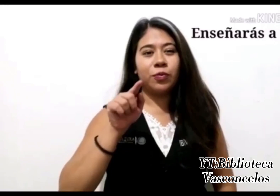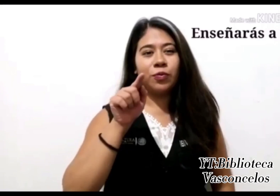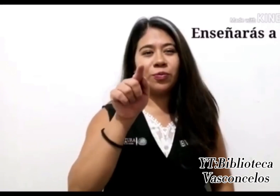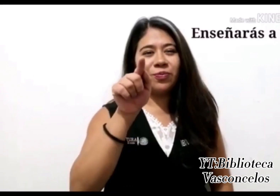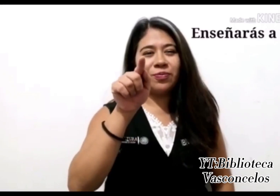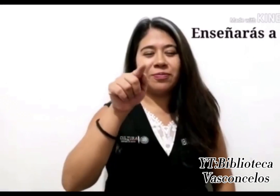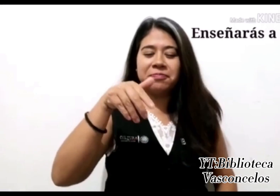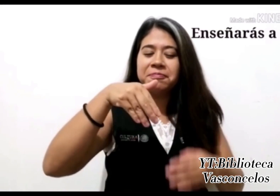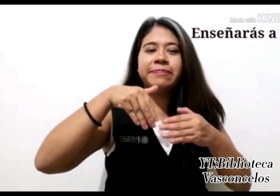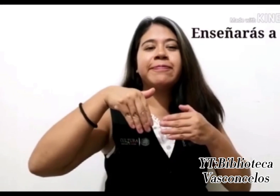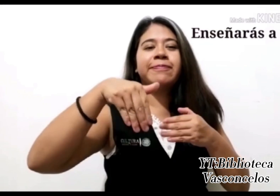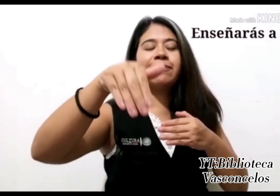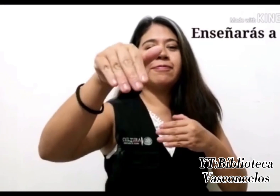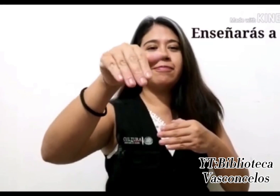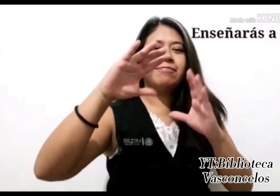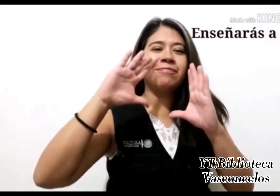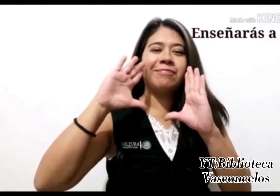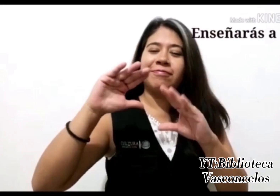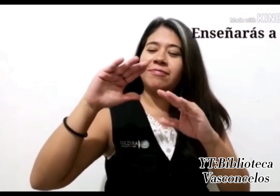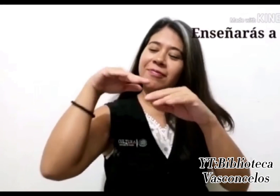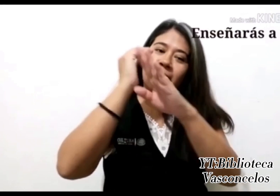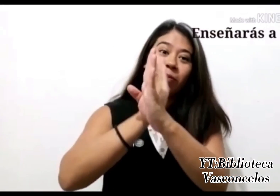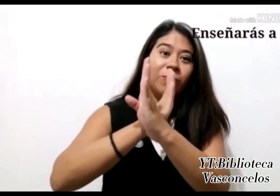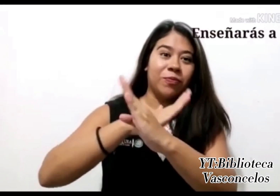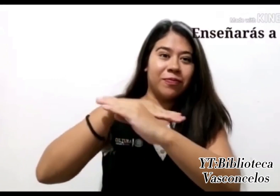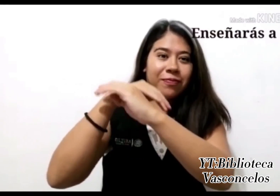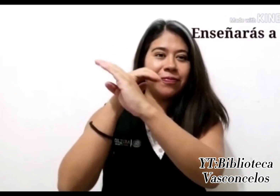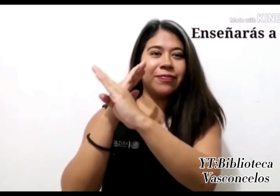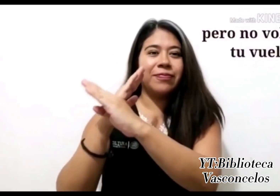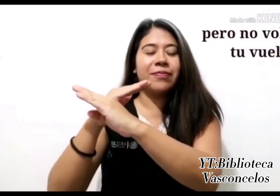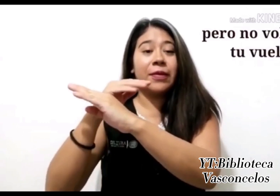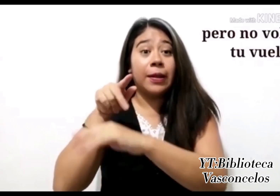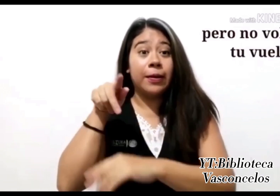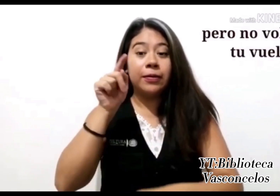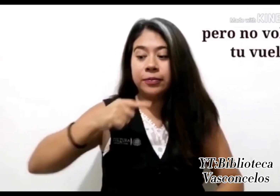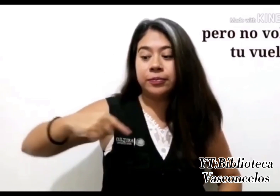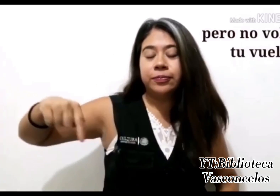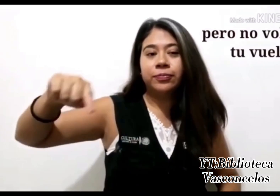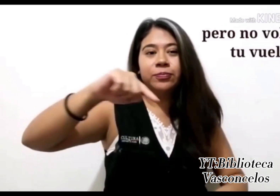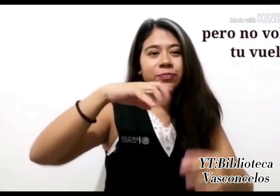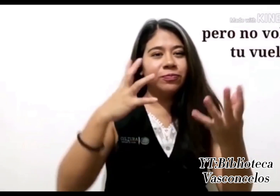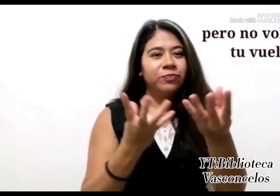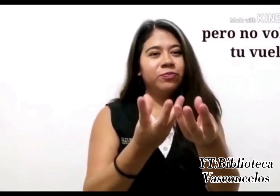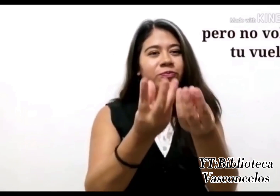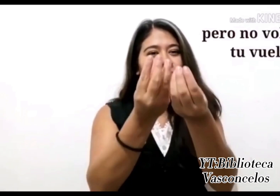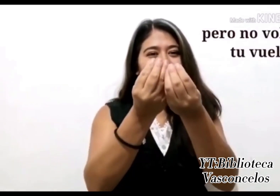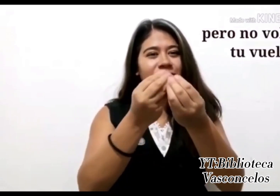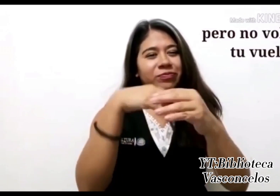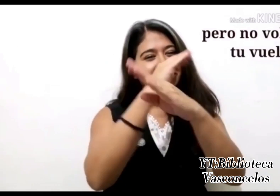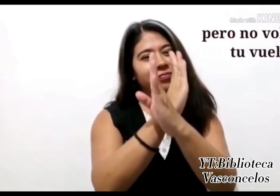solo signo o movimiento para dar a entender una palabra.